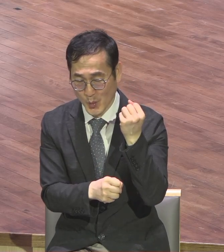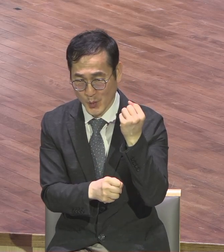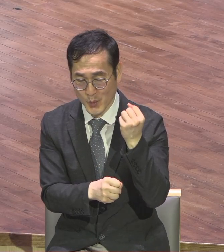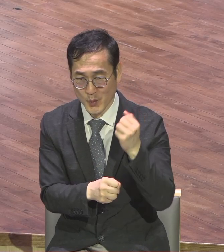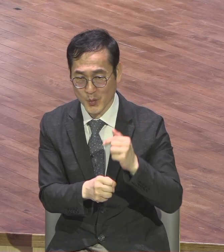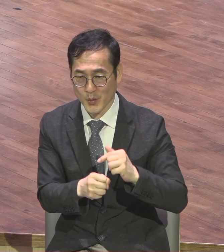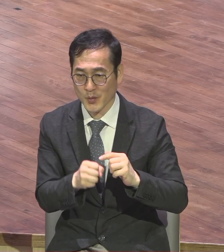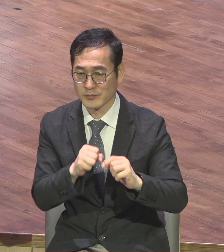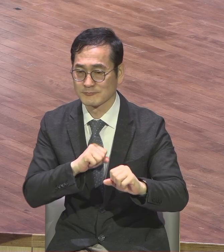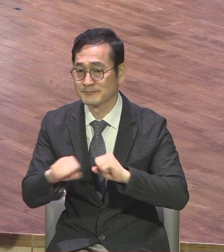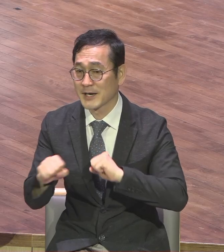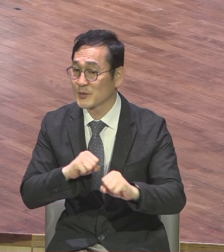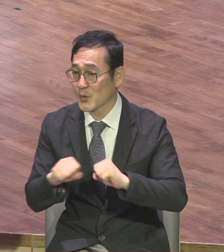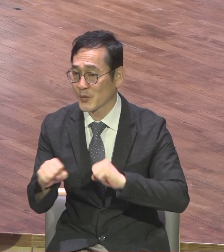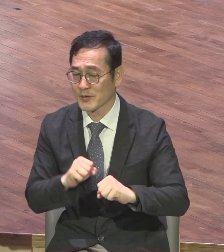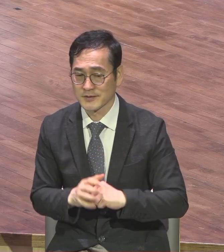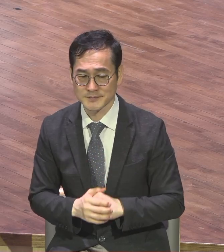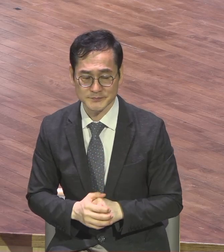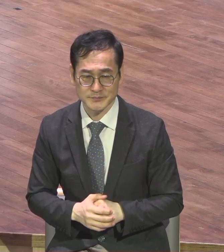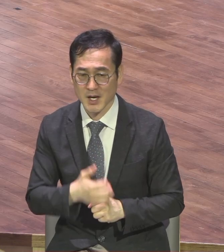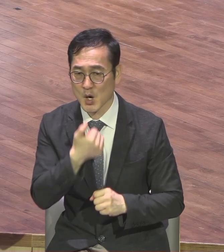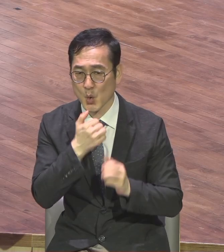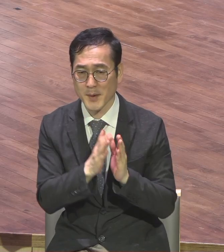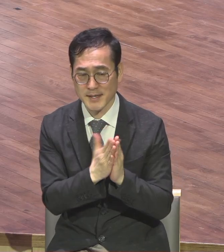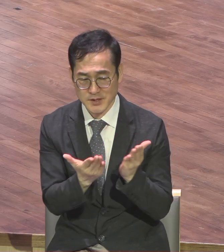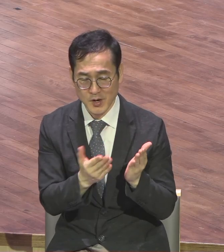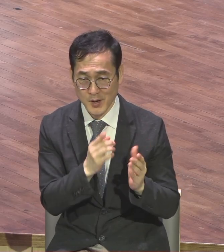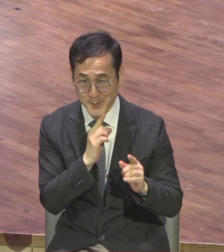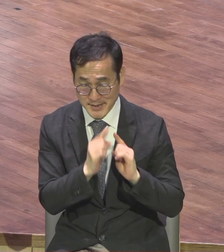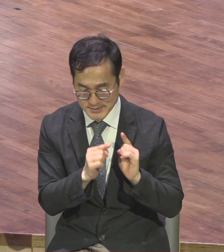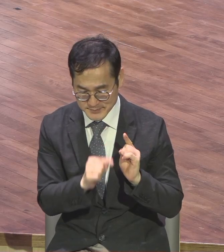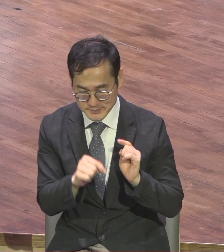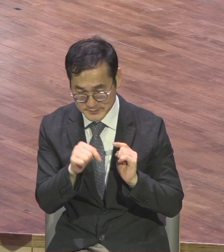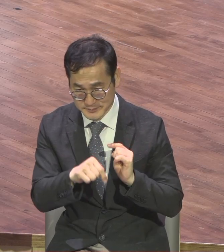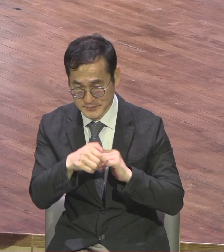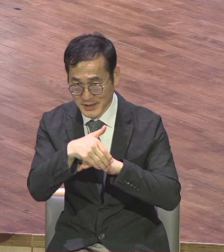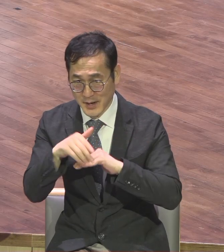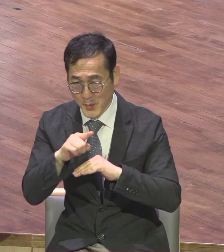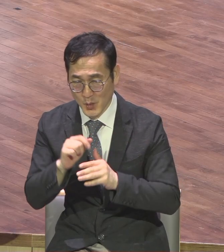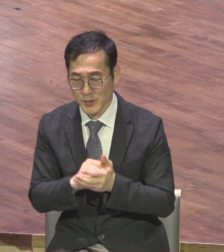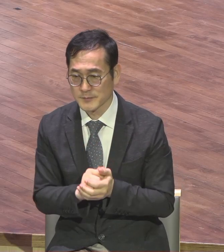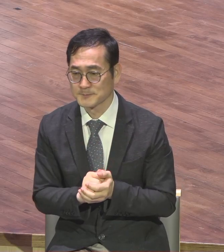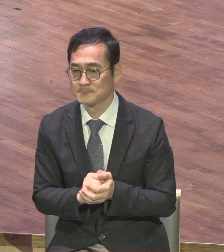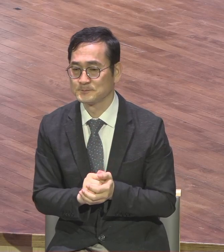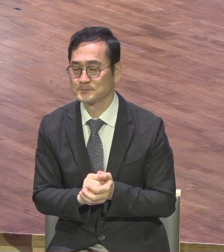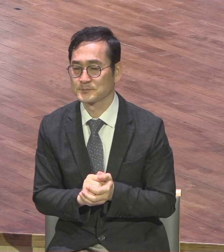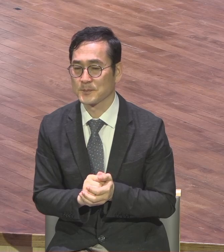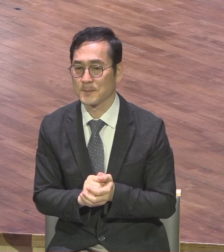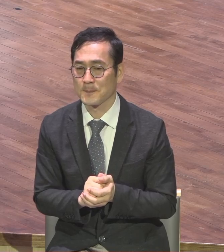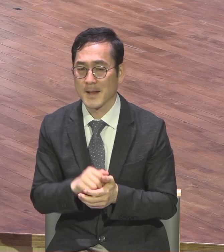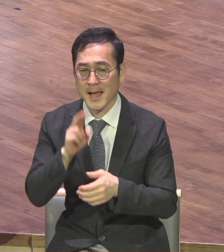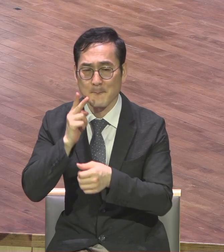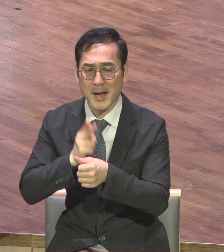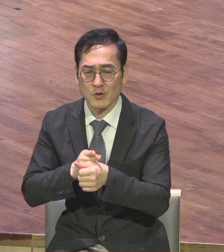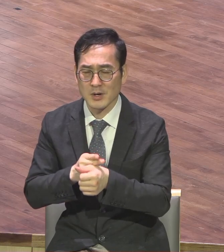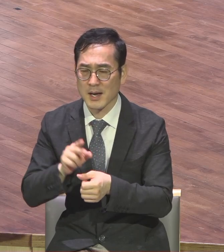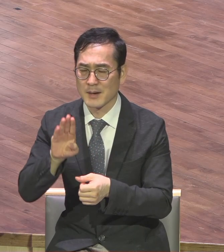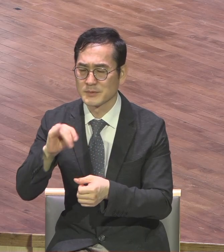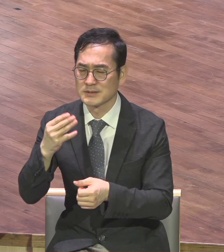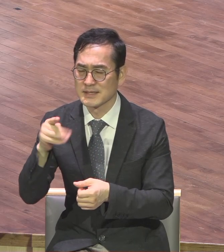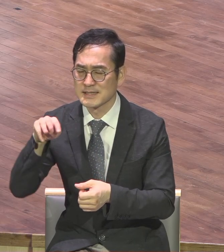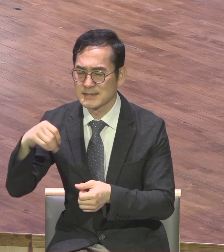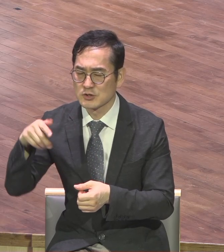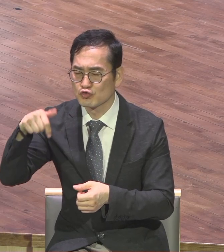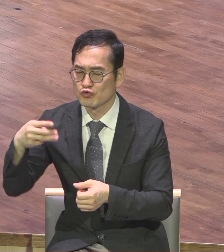근거해서 로마서 10장 말씀에 보면 이런 전략을 잘 나타내고 있습니다. 5절에 보면 사도 바울이 불신을 아굴라 부부